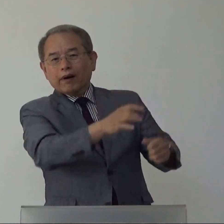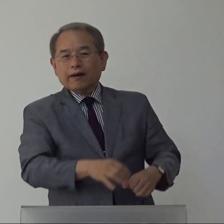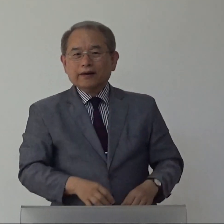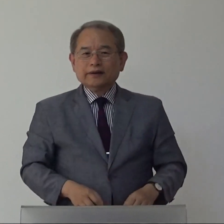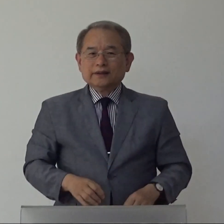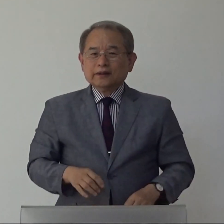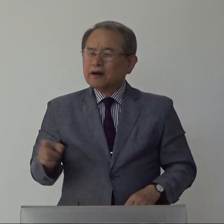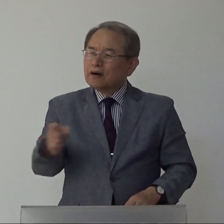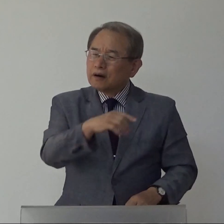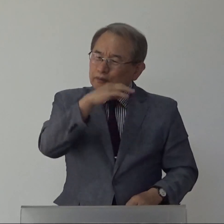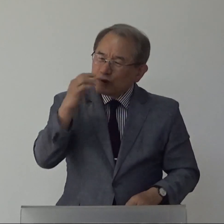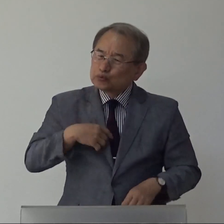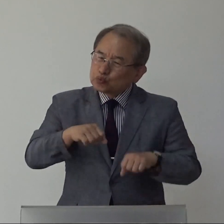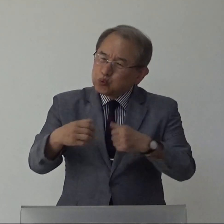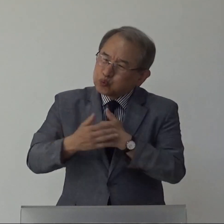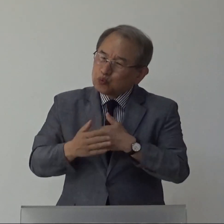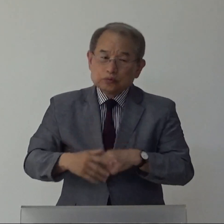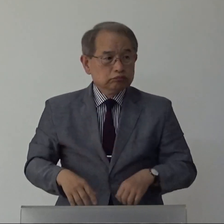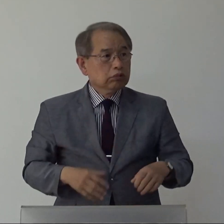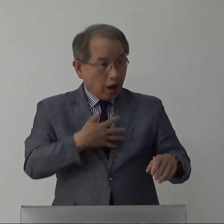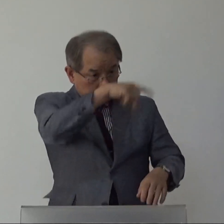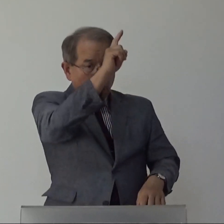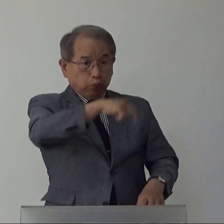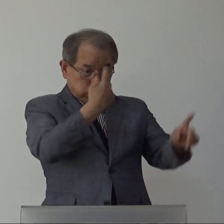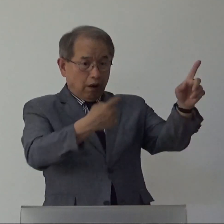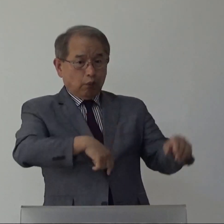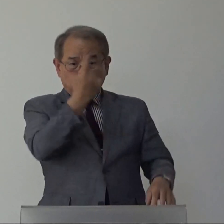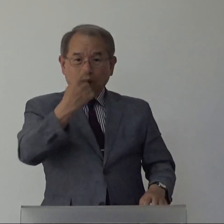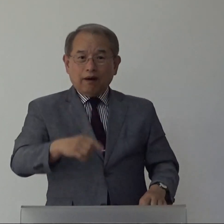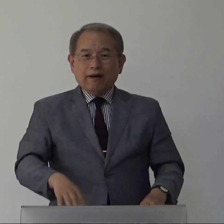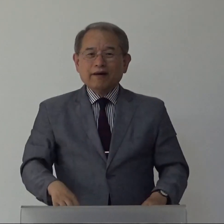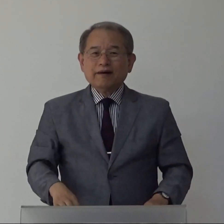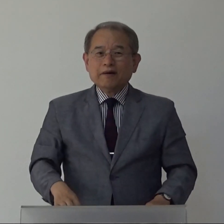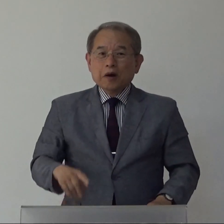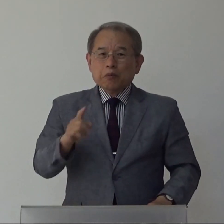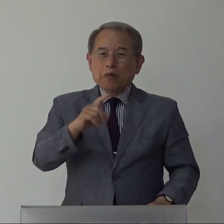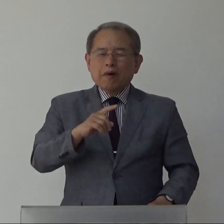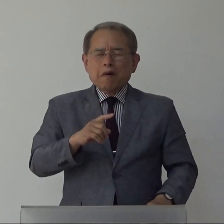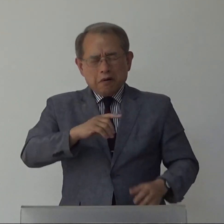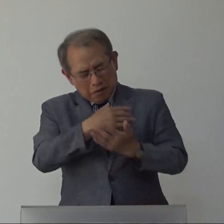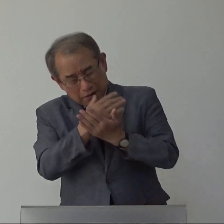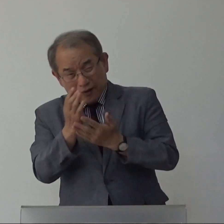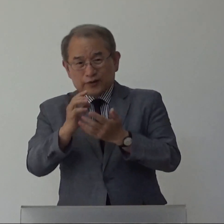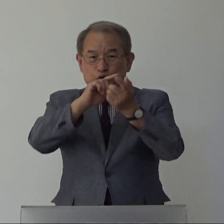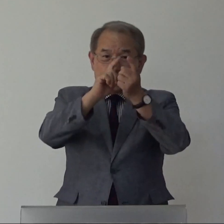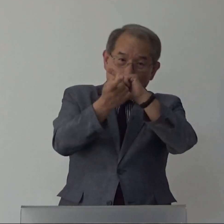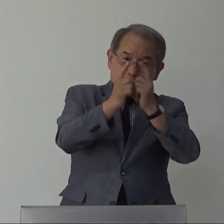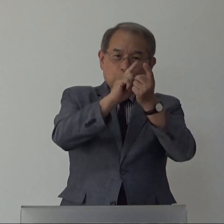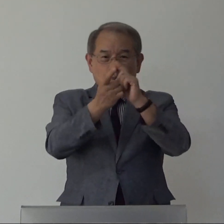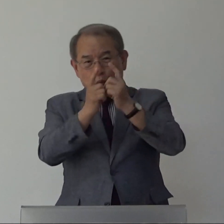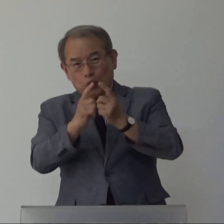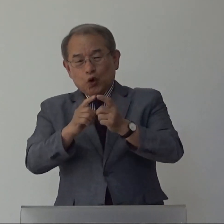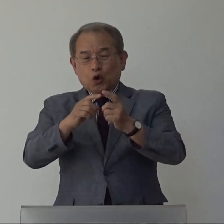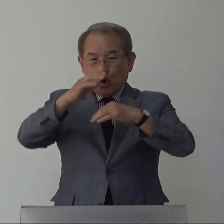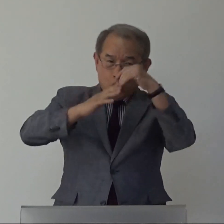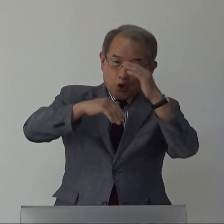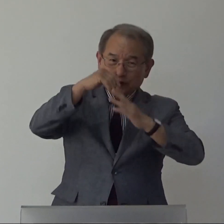잘 내고 짜증도 잘 내고 게으르고 도와달라는데 알아서 하라